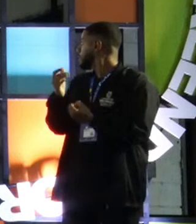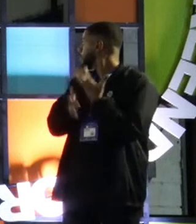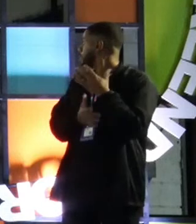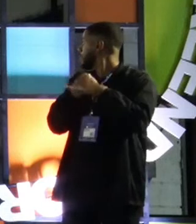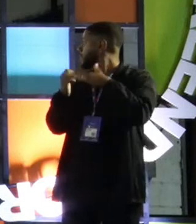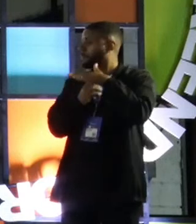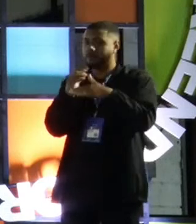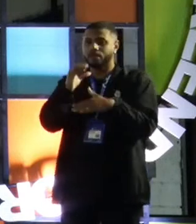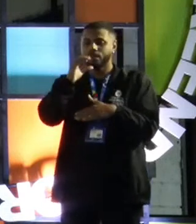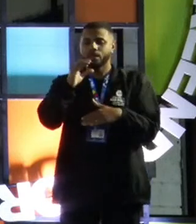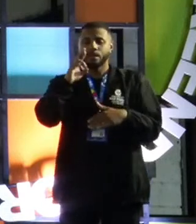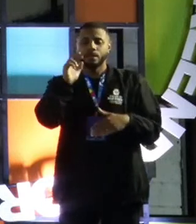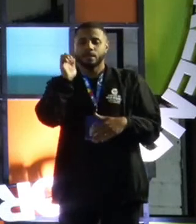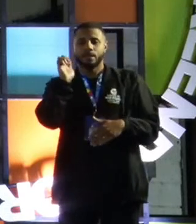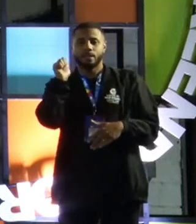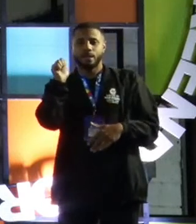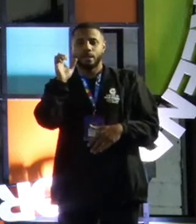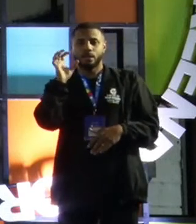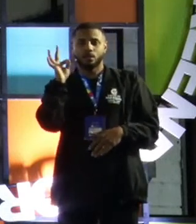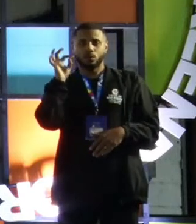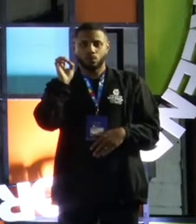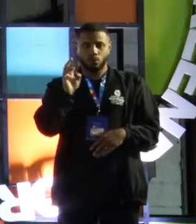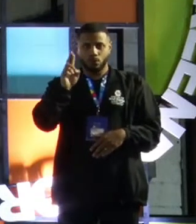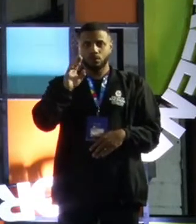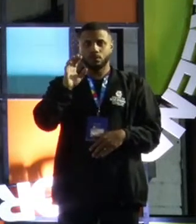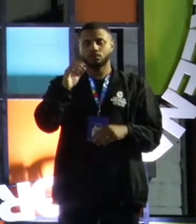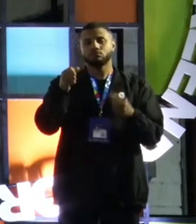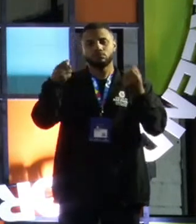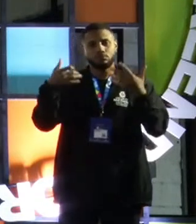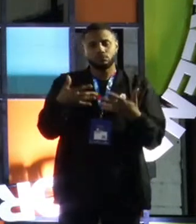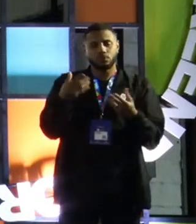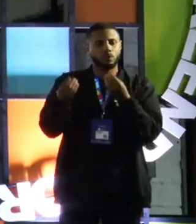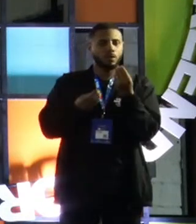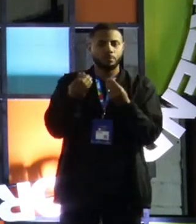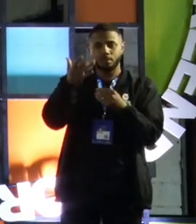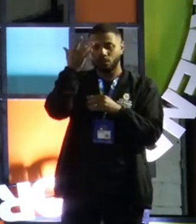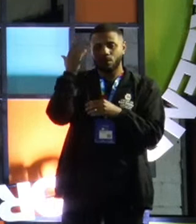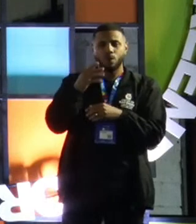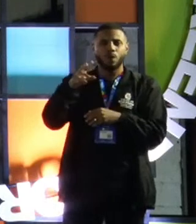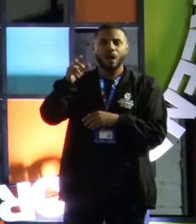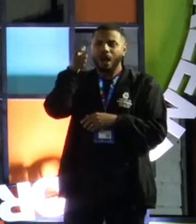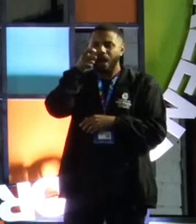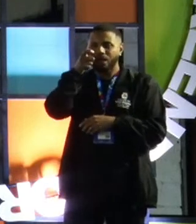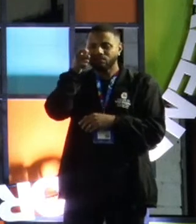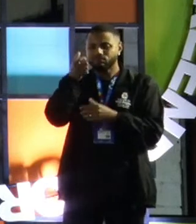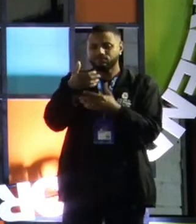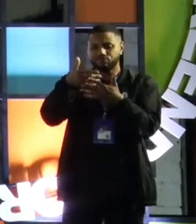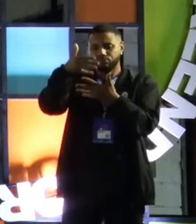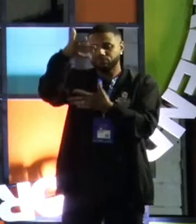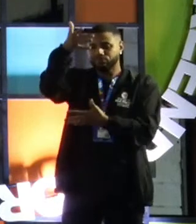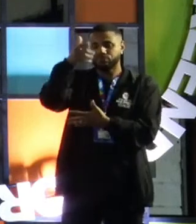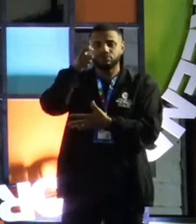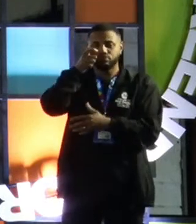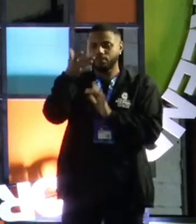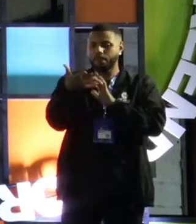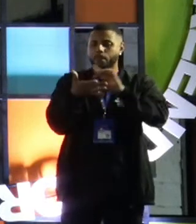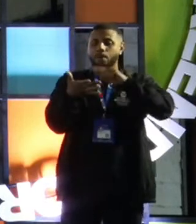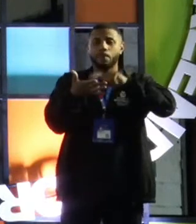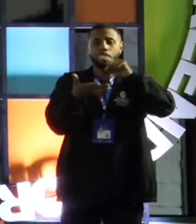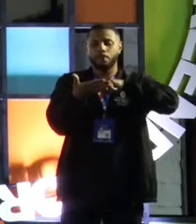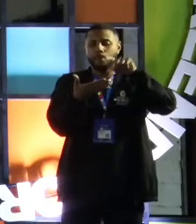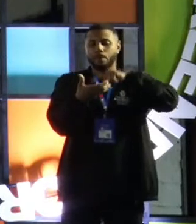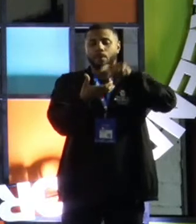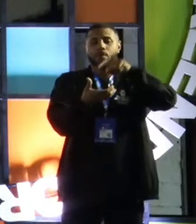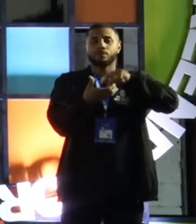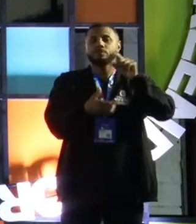muda completamente o cenário das pessoas que consomem conteúdo. Eu queria saber aqui, quem que